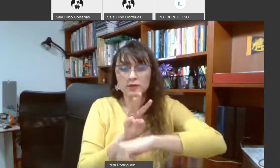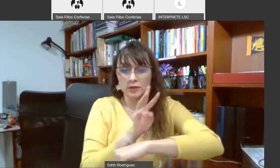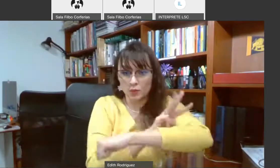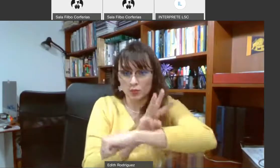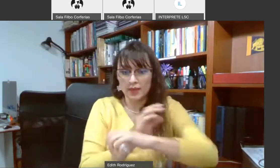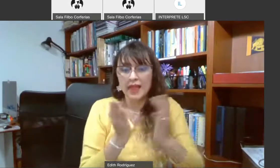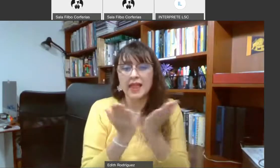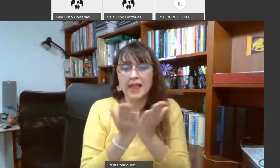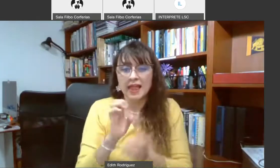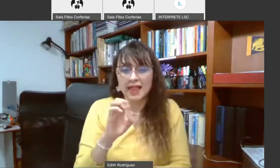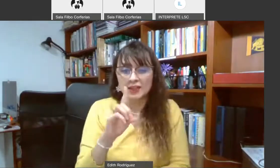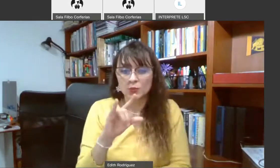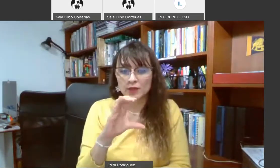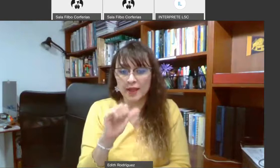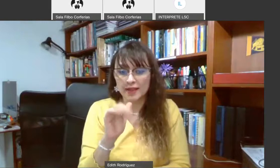página web